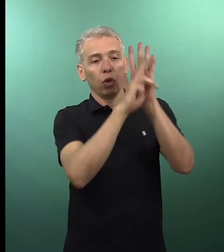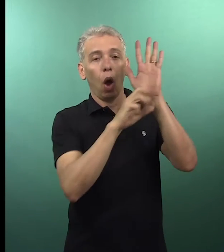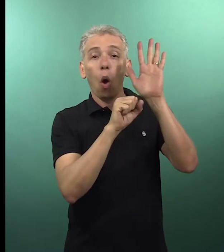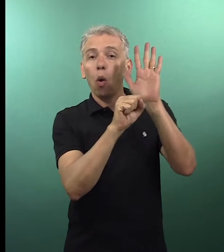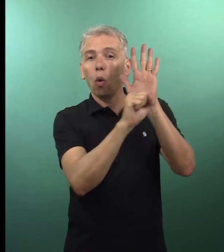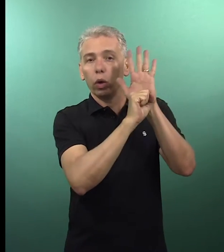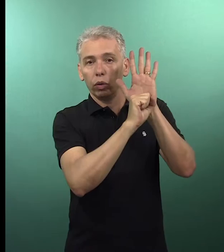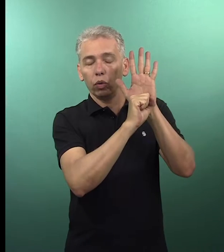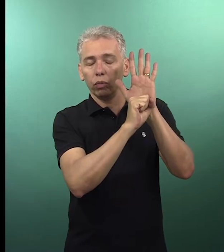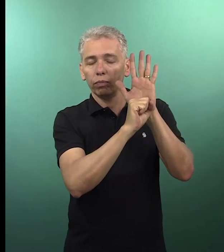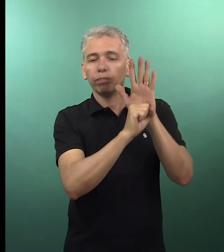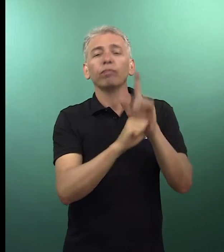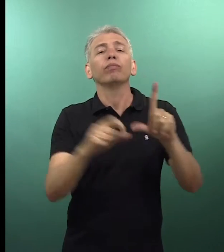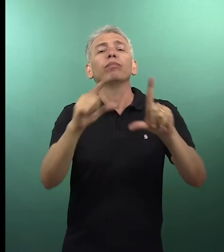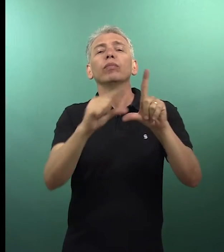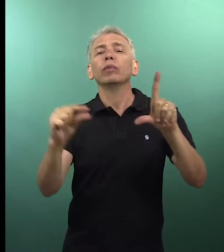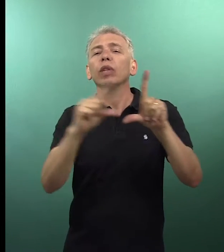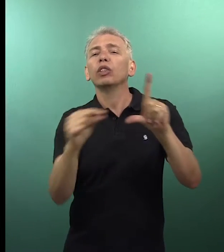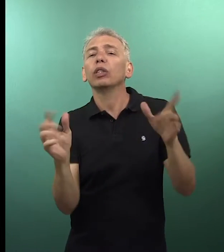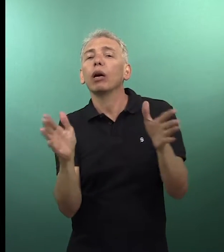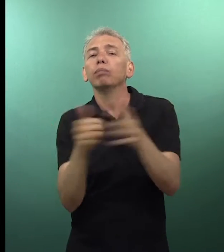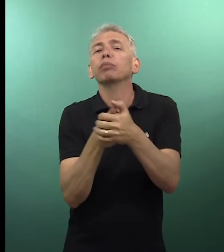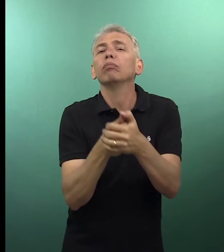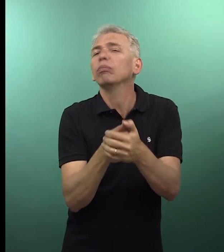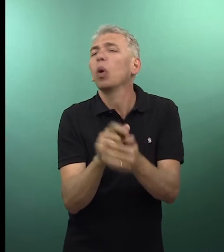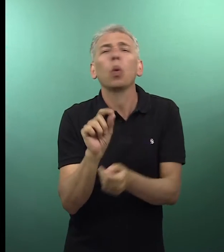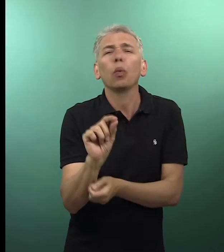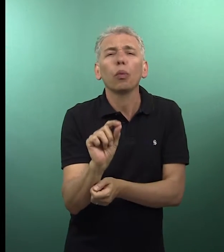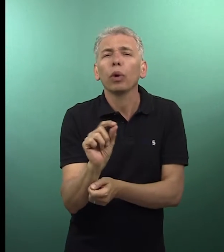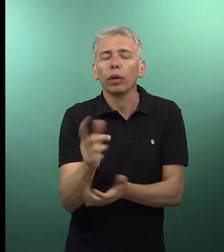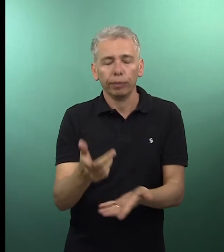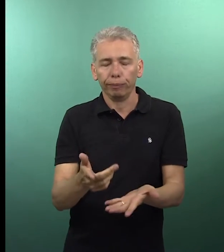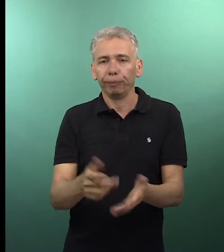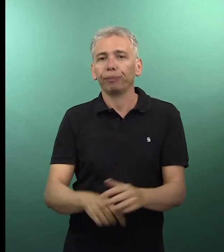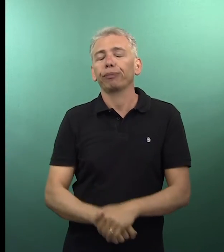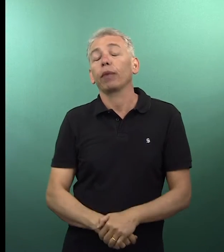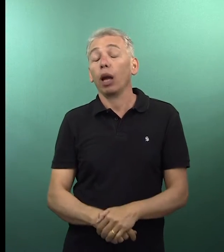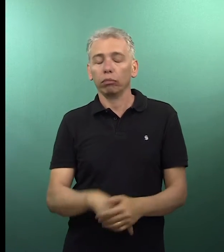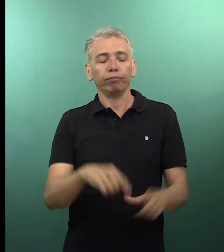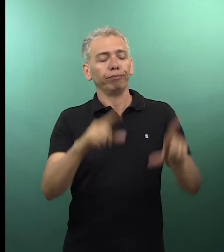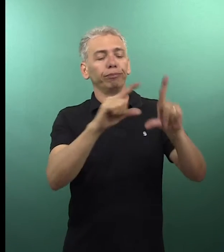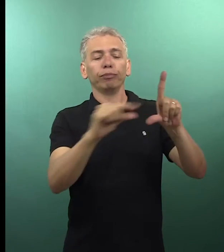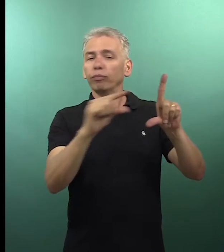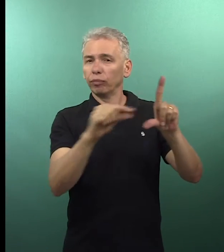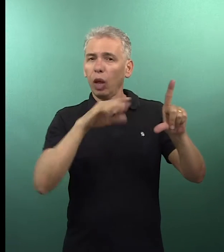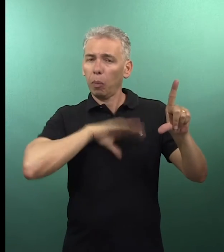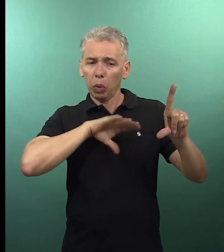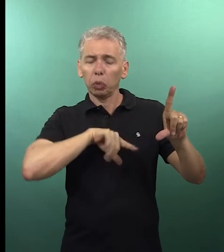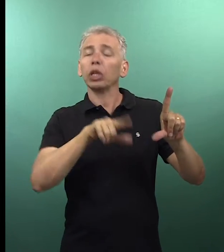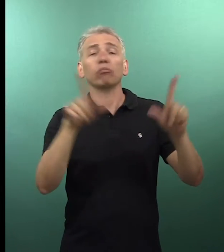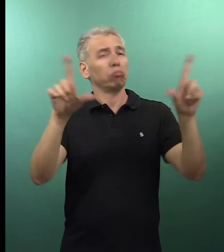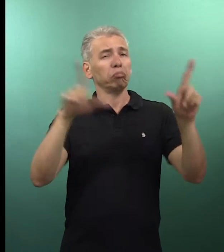autonomia independência qualidade de vida é inclusão social inciso 13 terminal